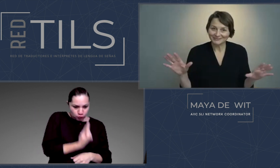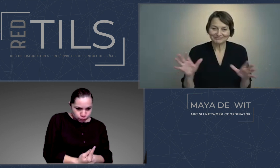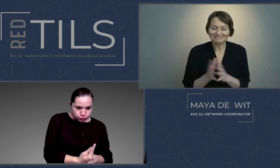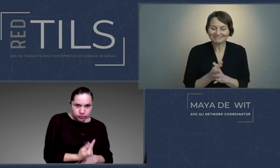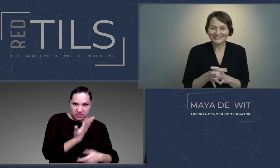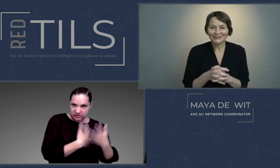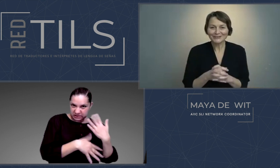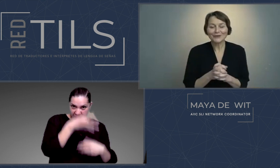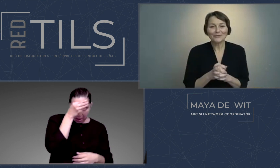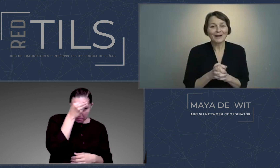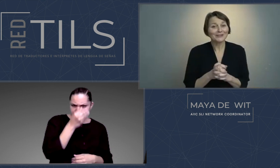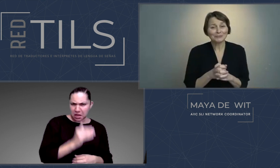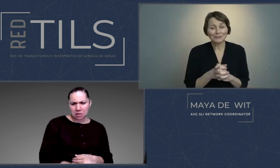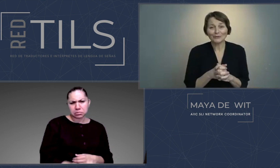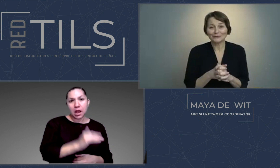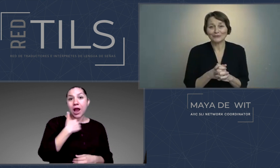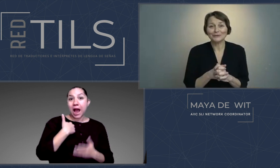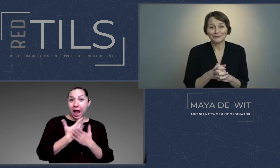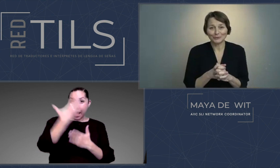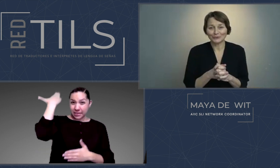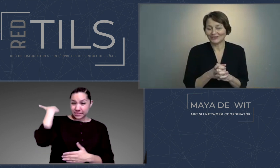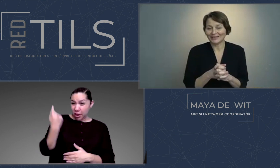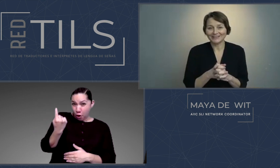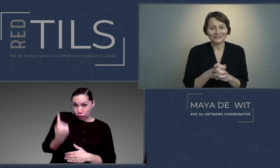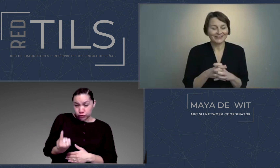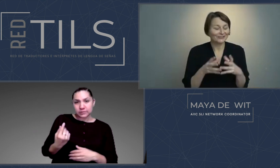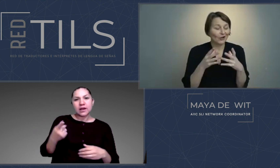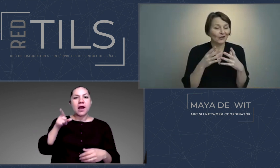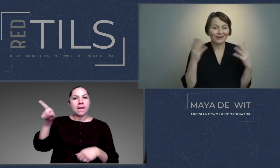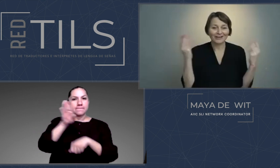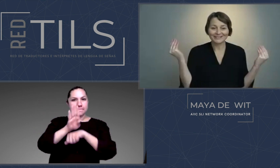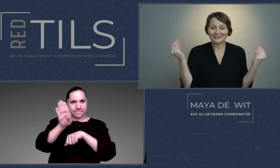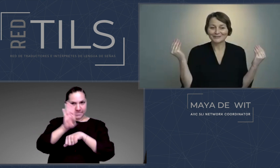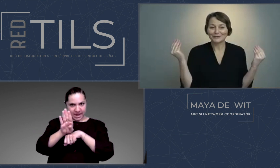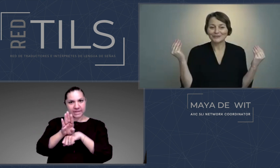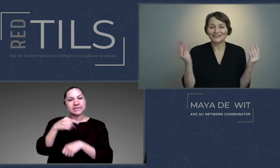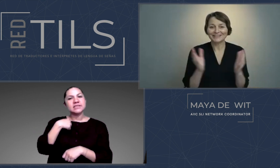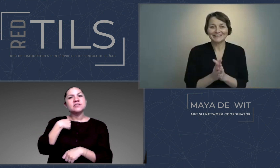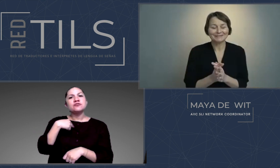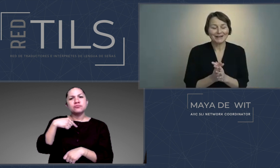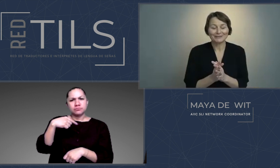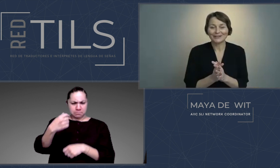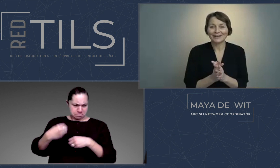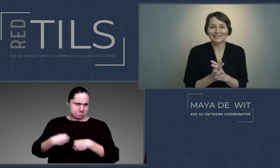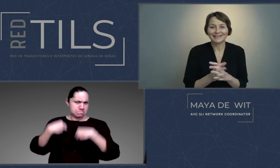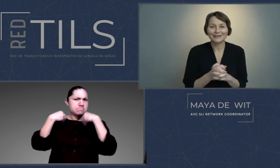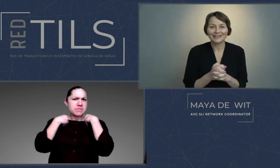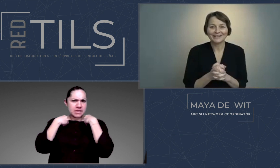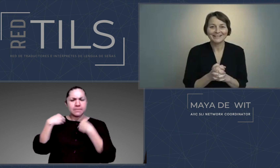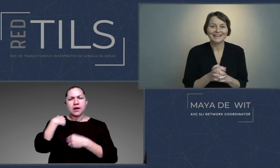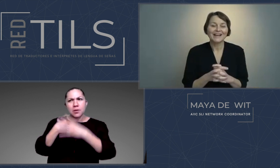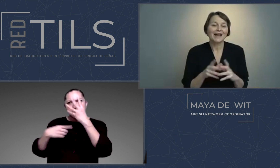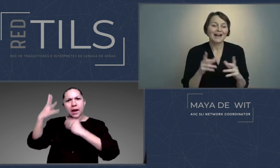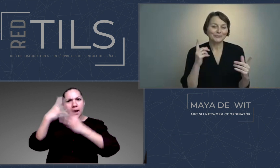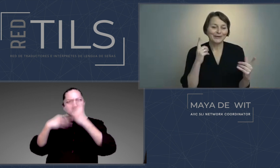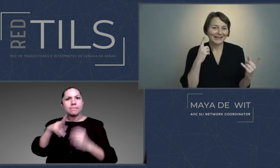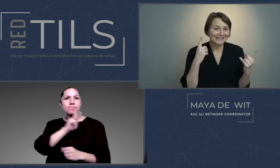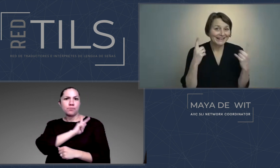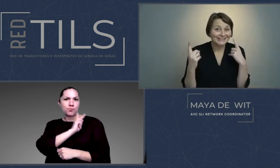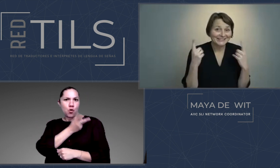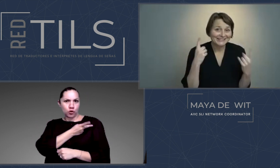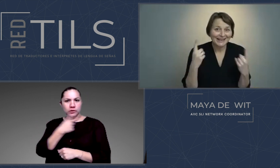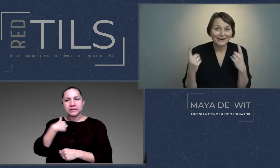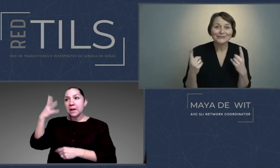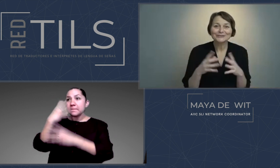Brasil 2 años y me encantó. Entonces también hablaba portugués, pero ya se me borró, ya se me fue todo, se me